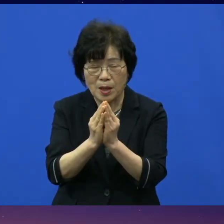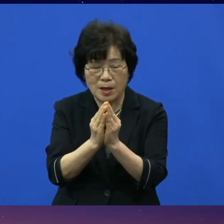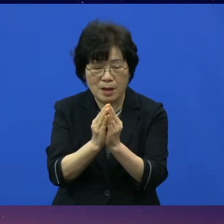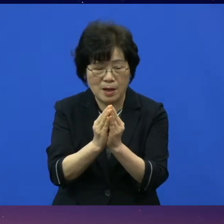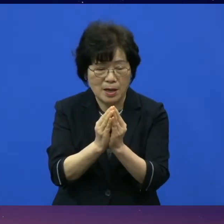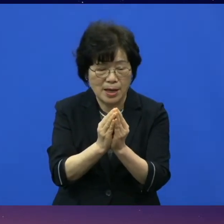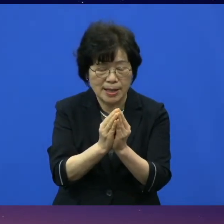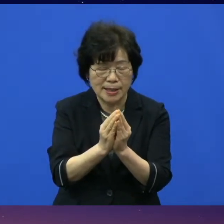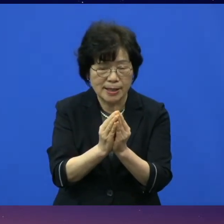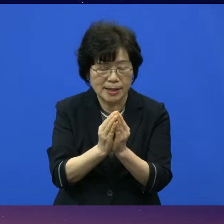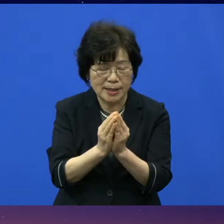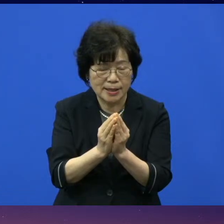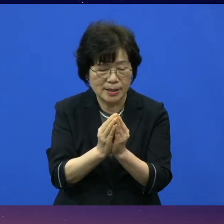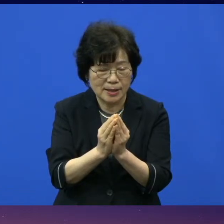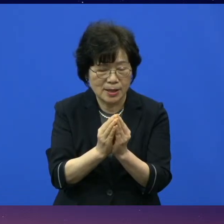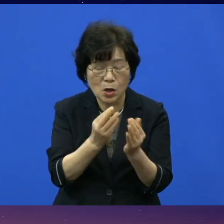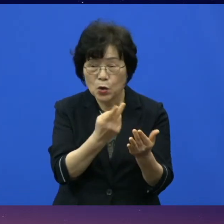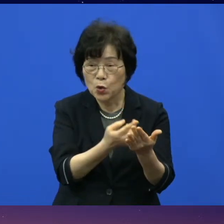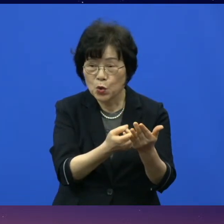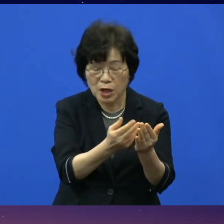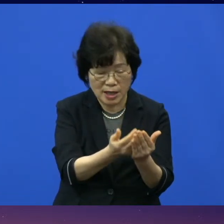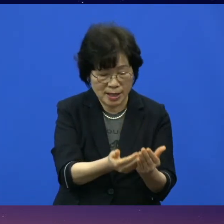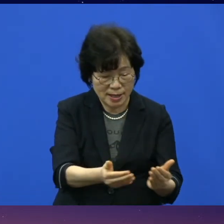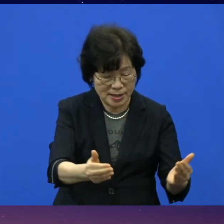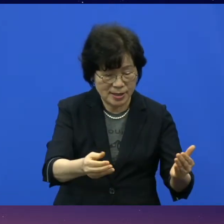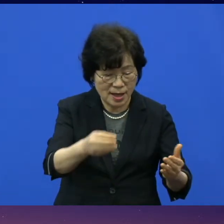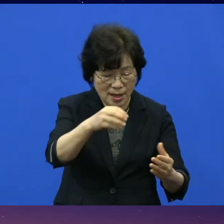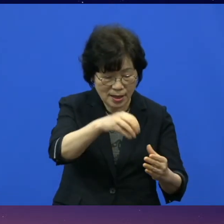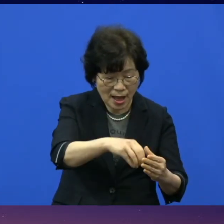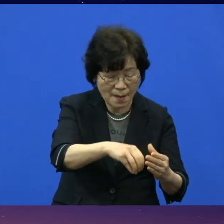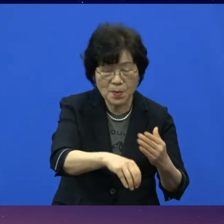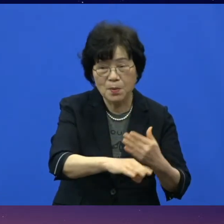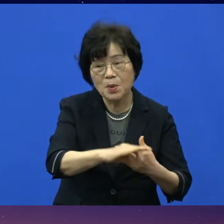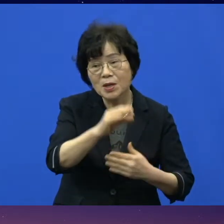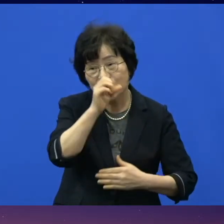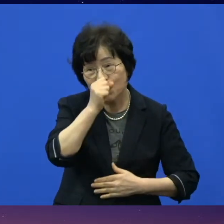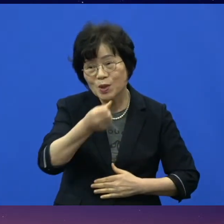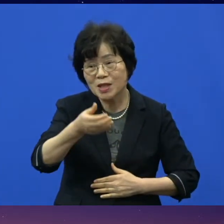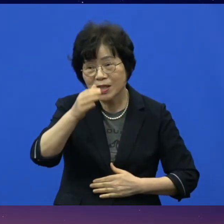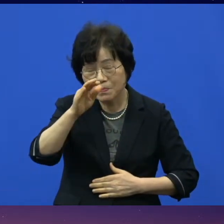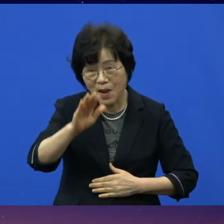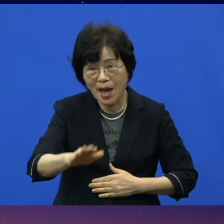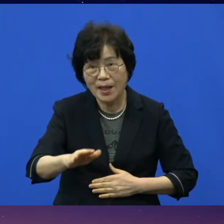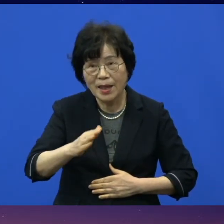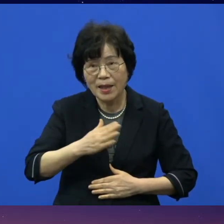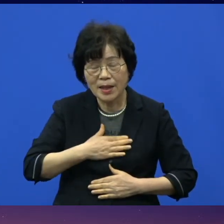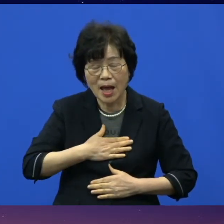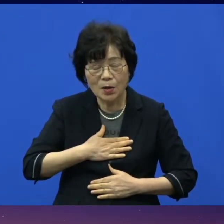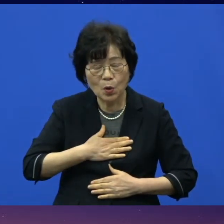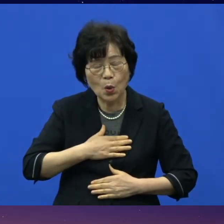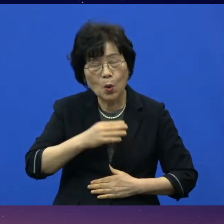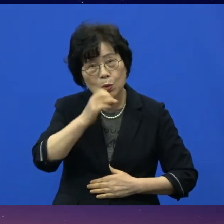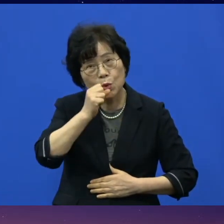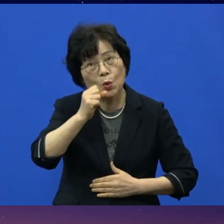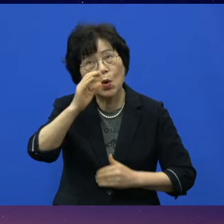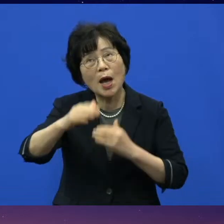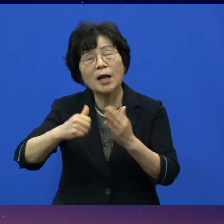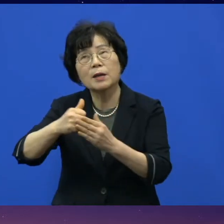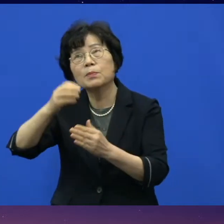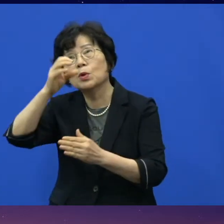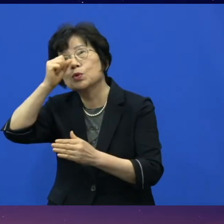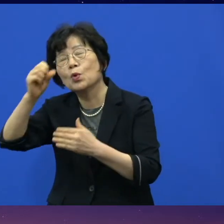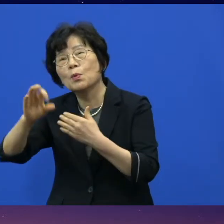좋겠어요. 그게 어울리는 것 같잖아요. 그러니까 우리는 생각하기를 나도 좋고 하나님도 좋으면 세상이지